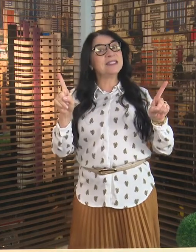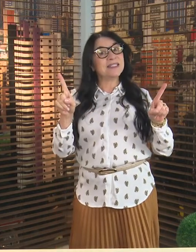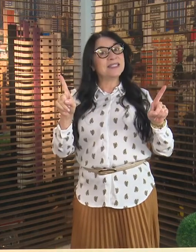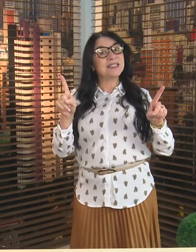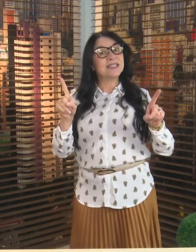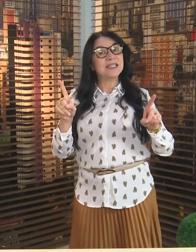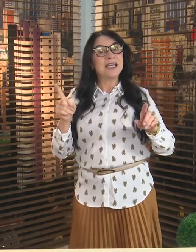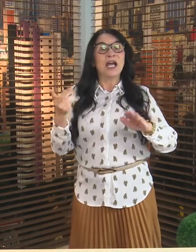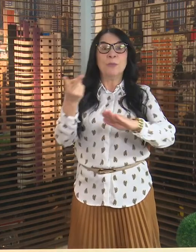Mas